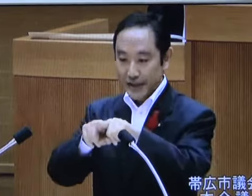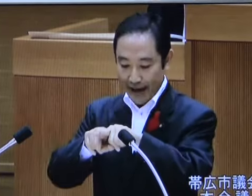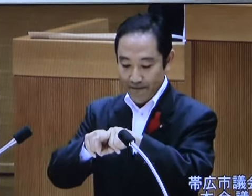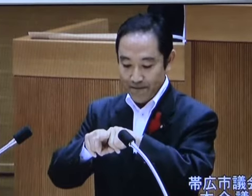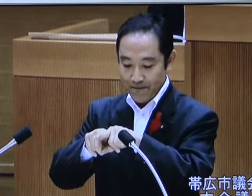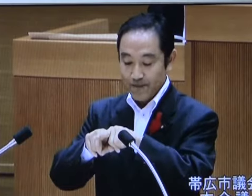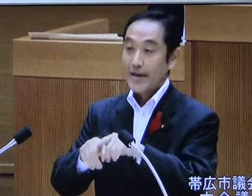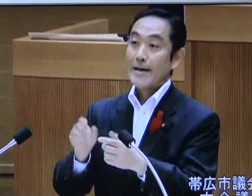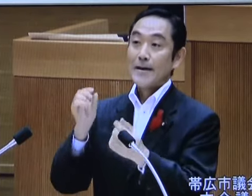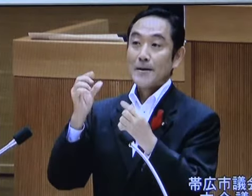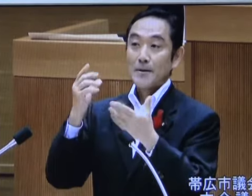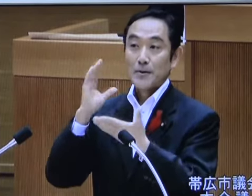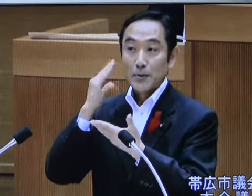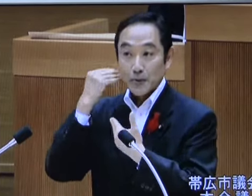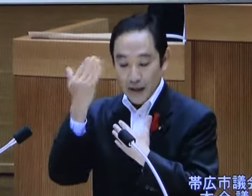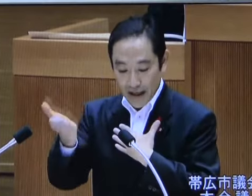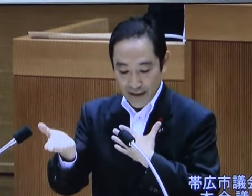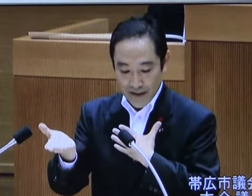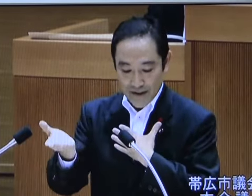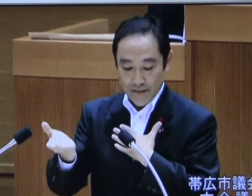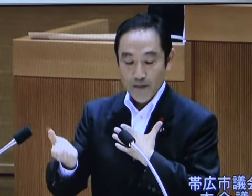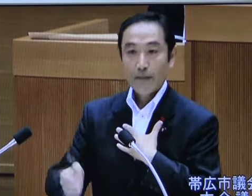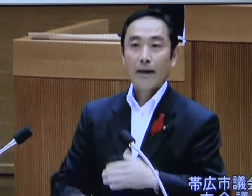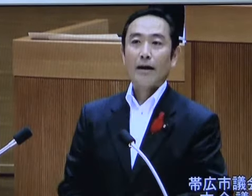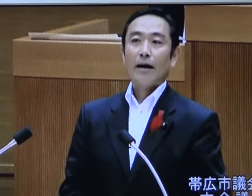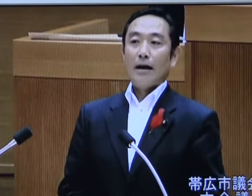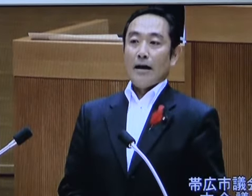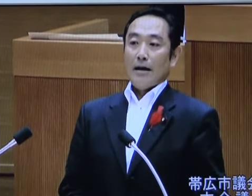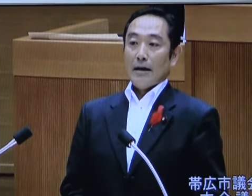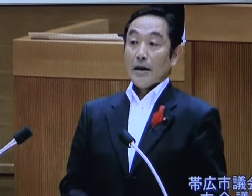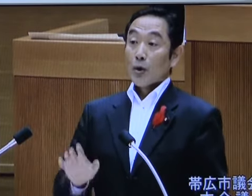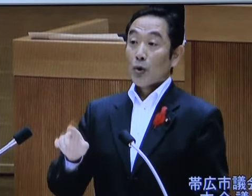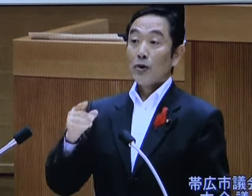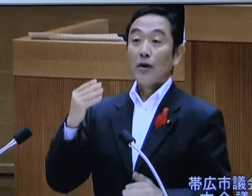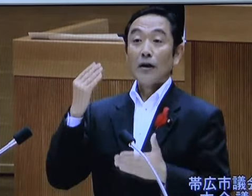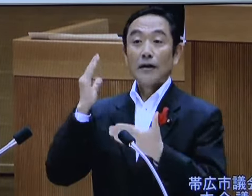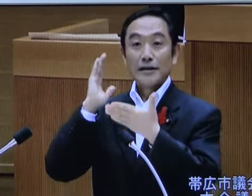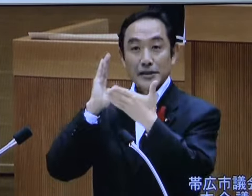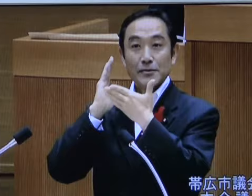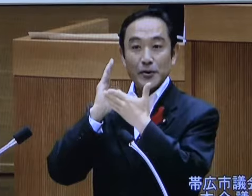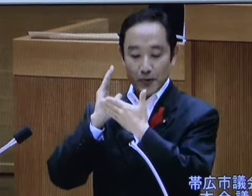て伺います。この質問は